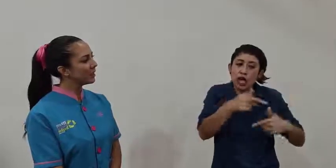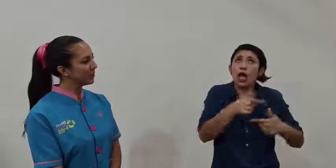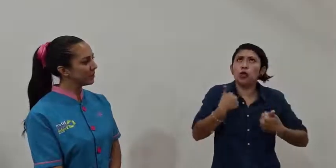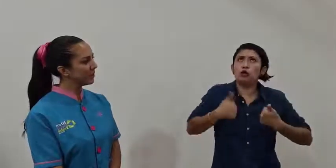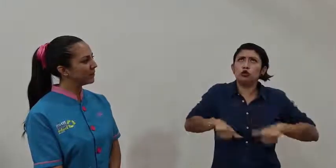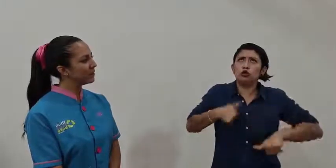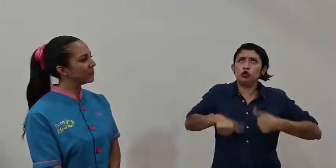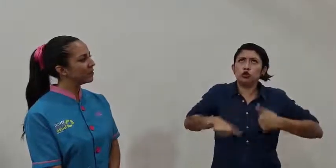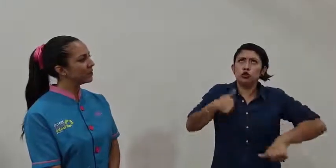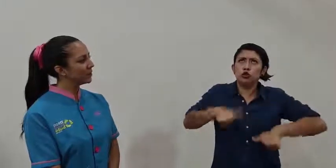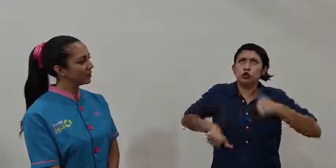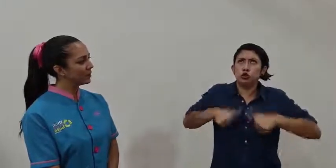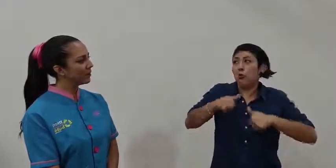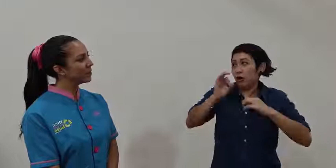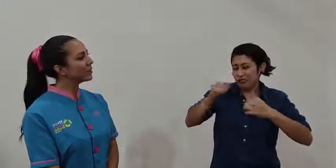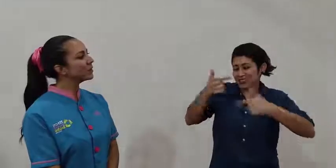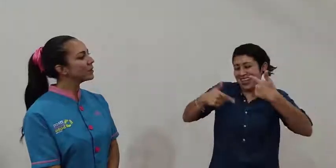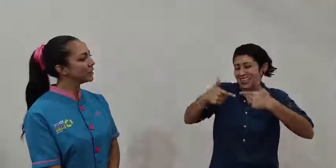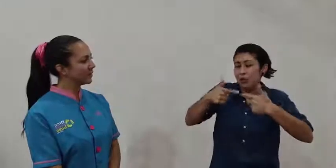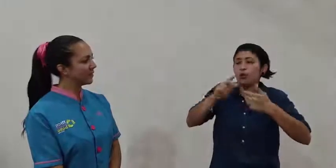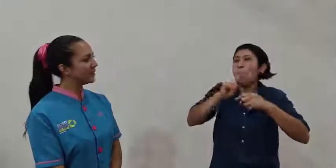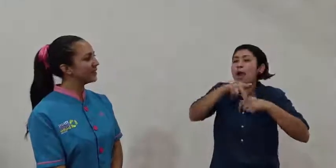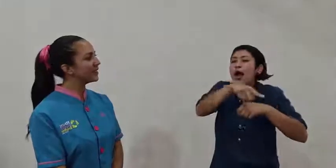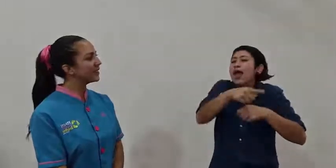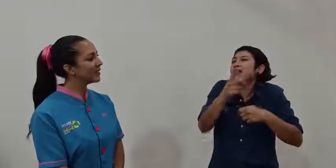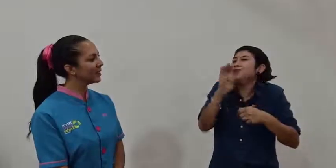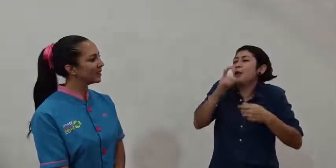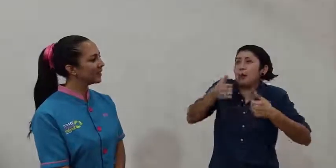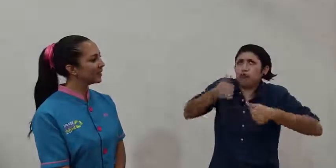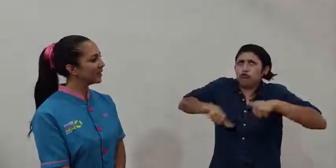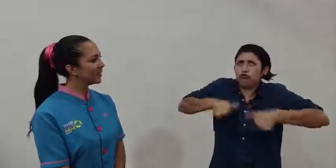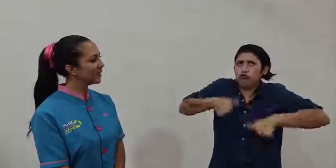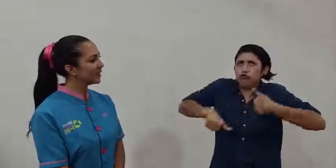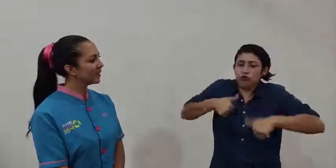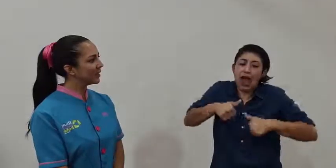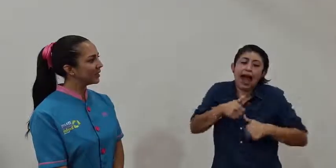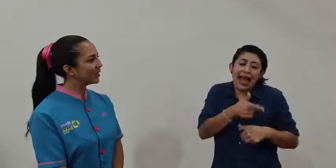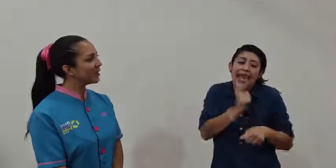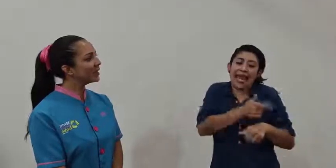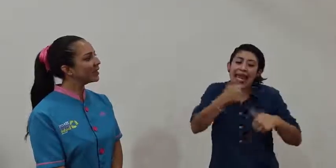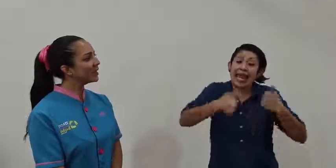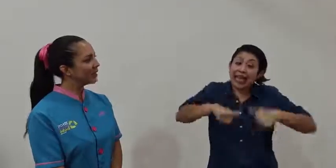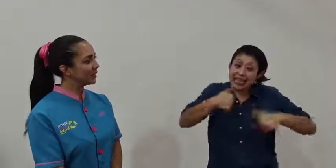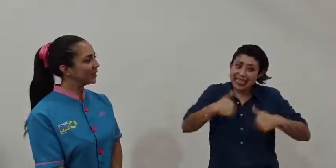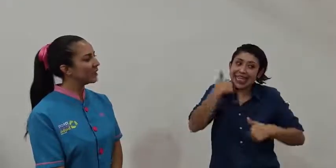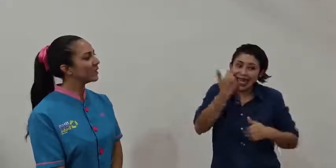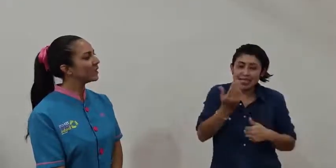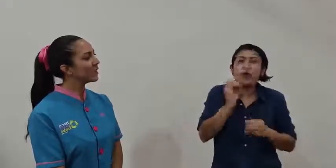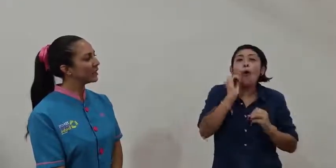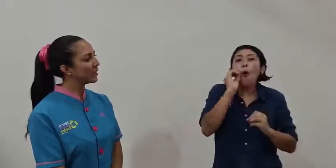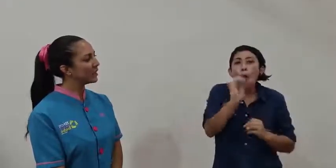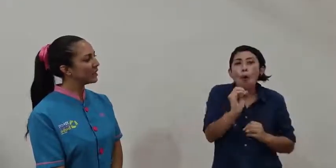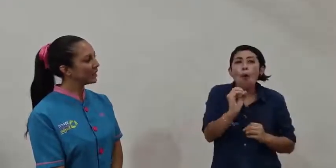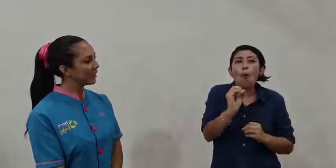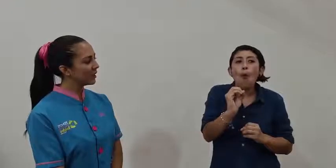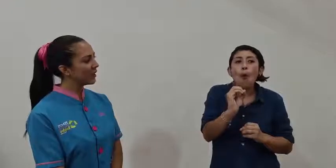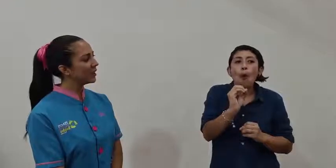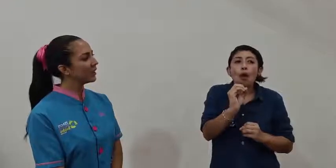señas. Por ejemplo, le enseñas el biberón y le dices, mira, es leche, y entonces le das la seña